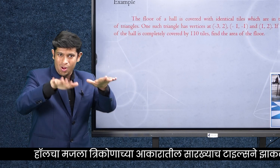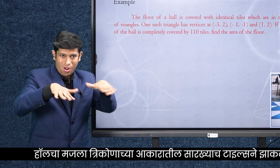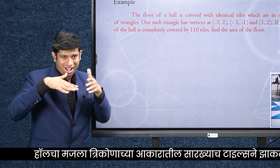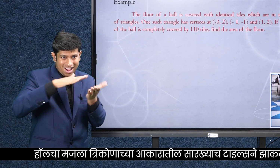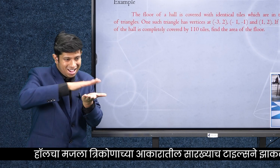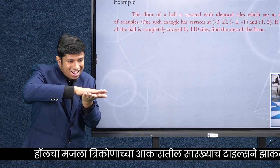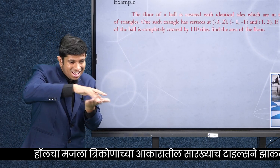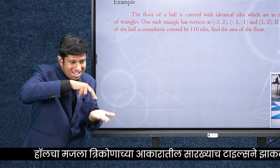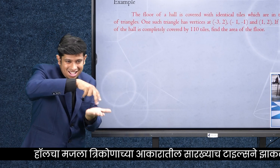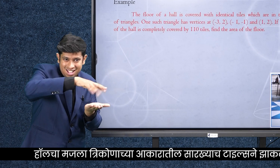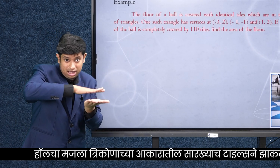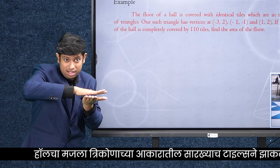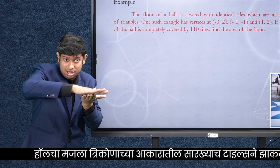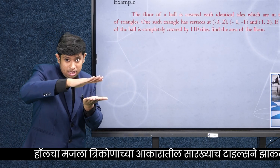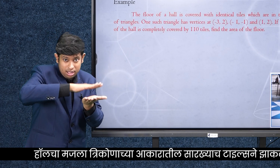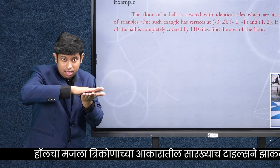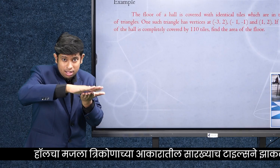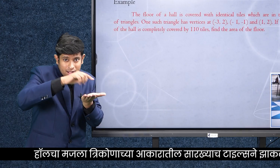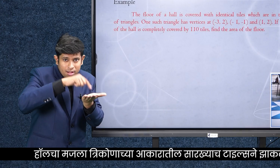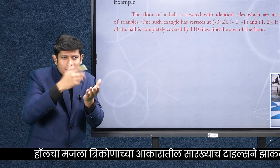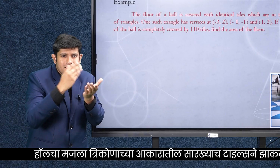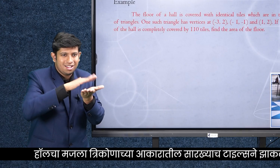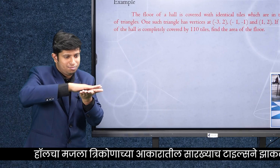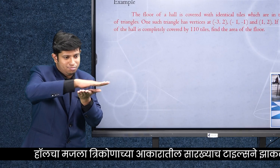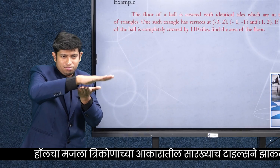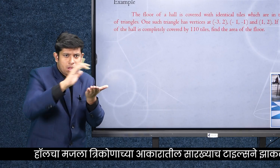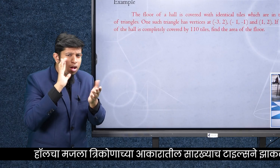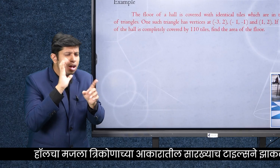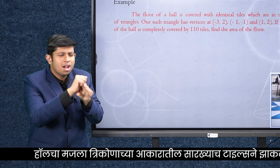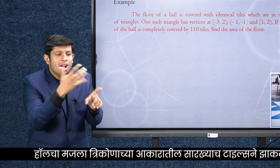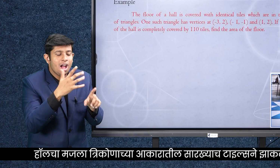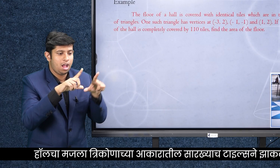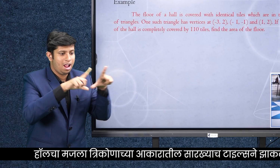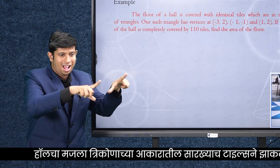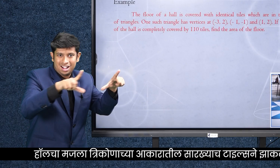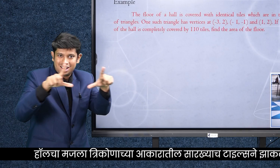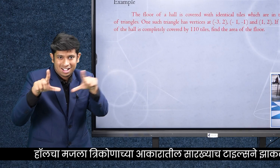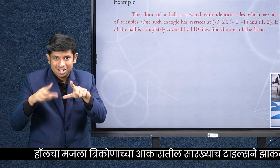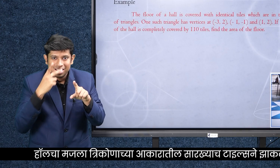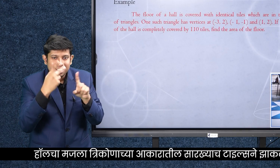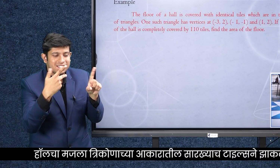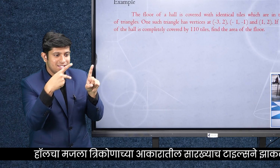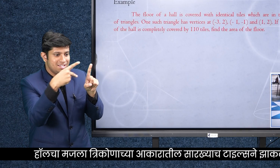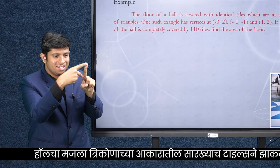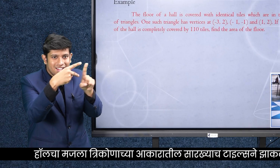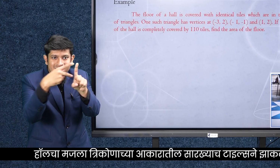हॉलचा मजला त्रिकोणाच्या आकारात सारख्याच टाइल्सने झाकलेला असतो.